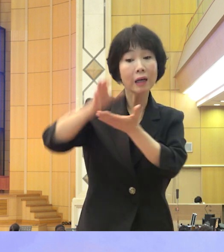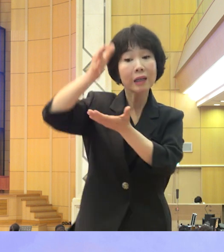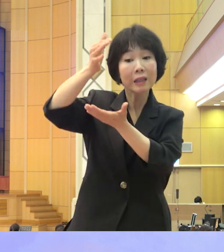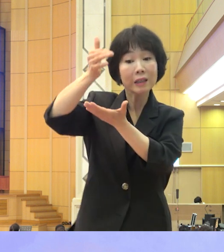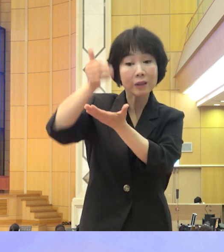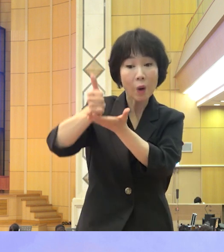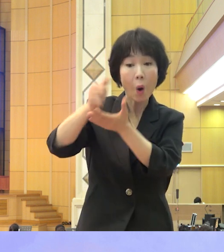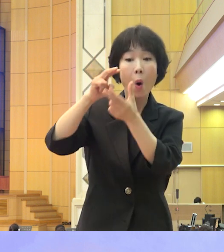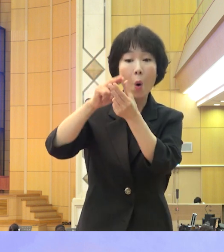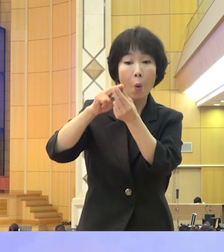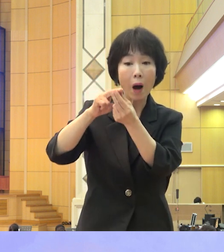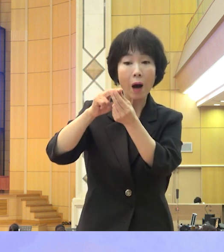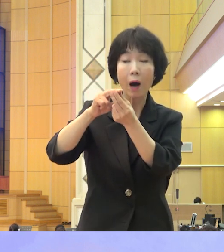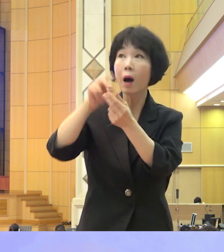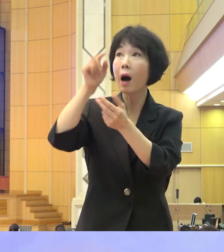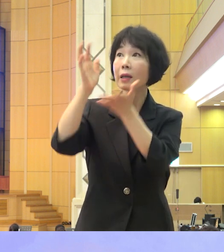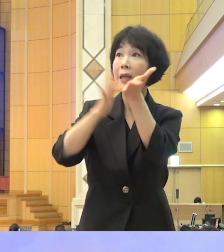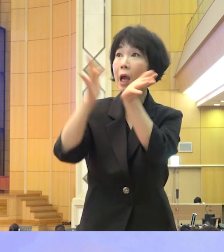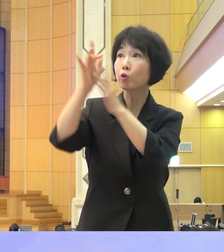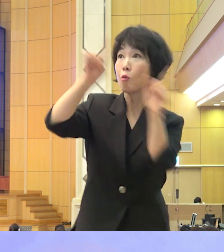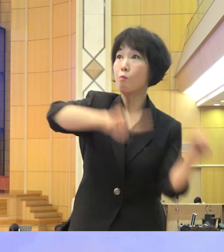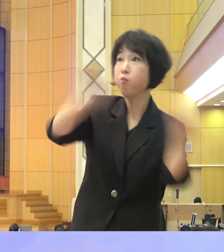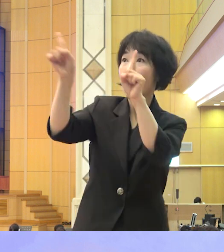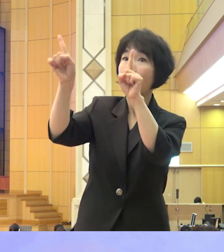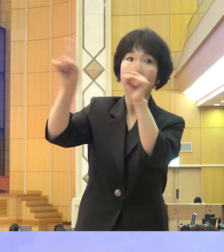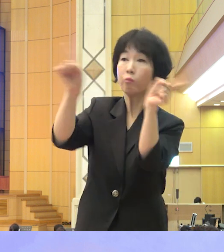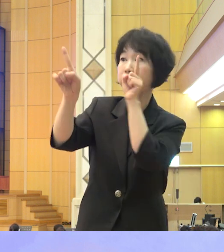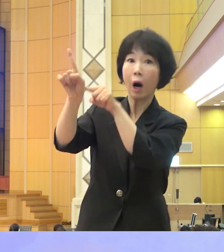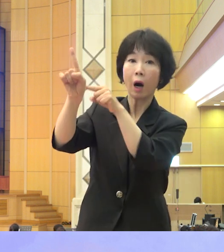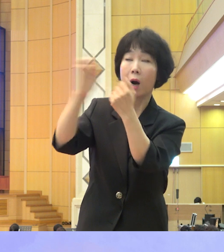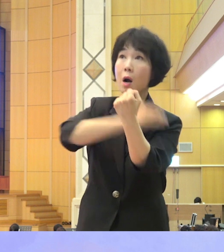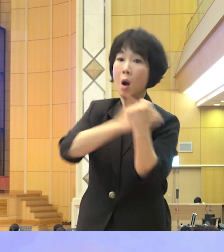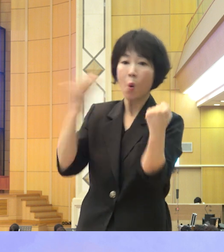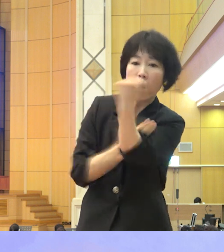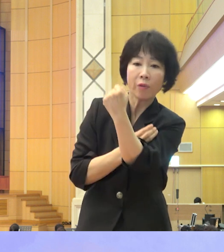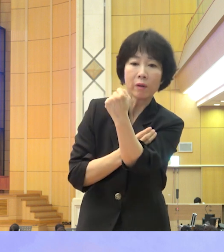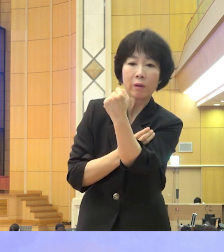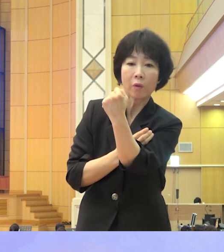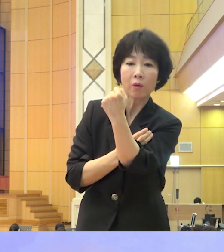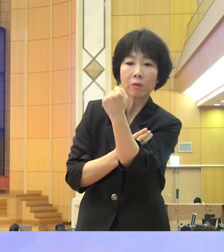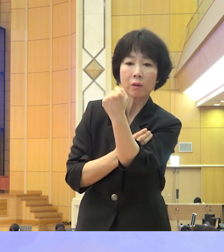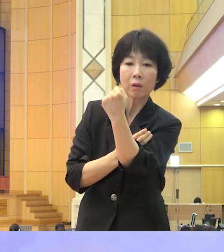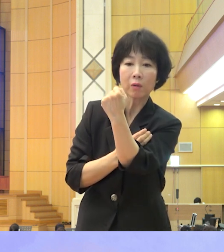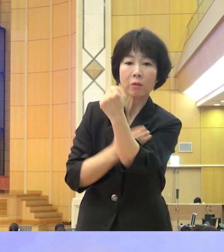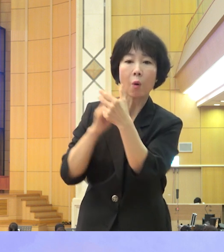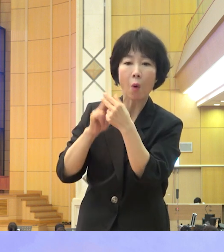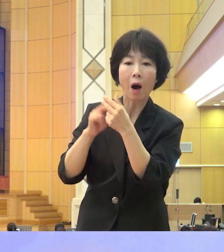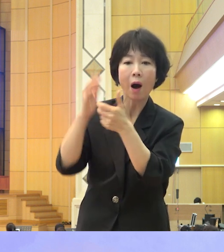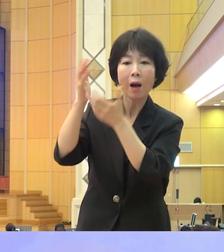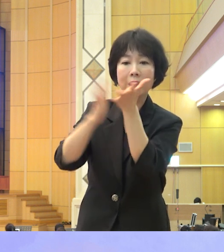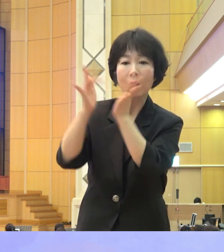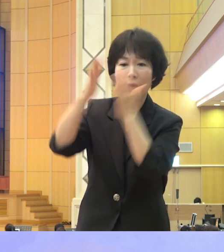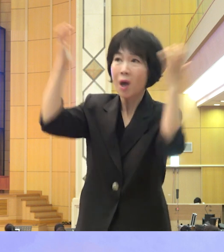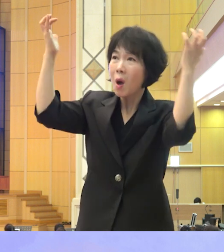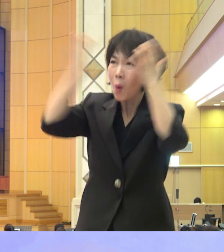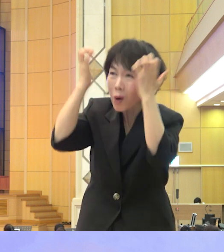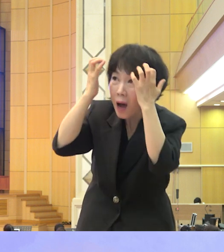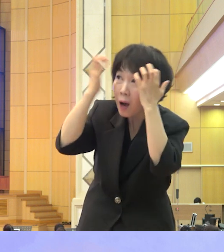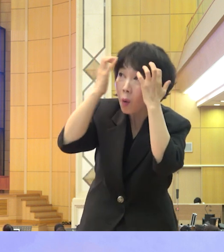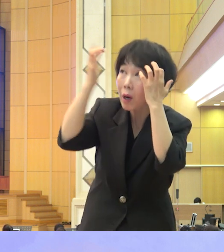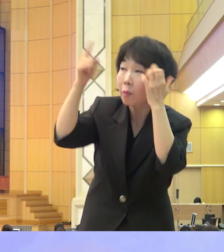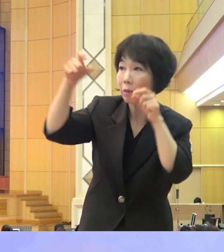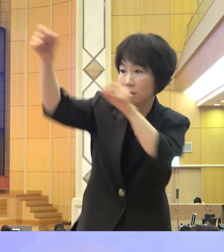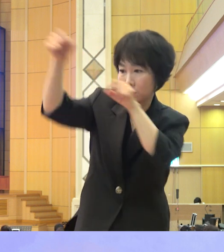그 부활의 권능과 예수님이 그리스도라고 하는 걸 알 뿐만 아니라 예수님이